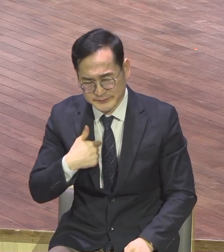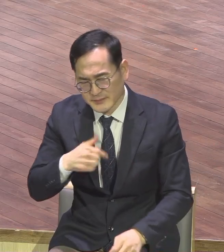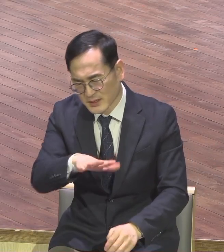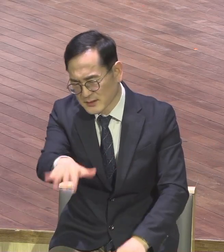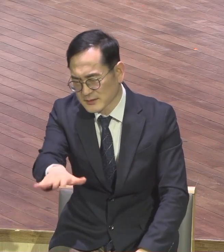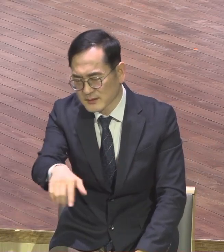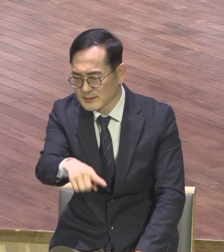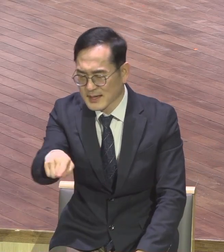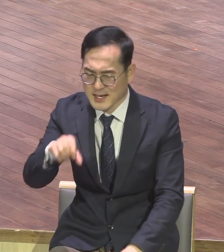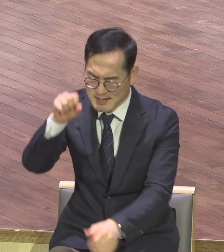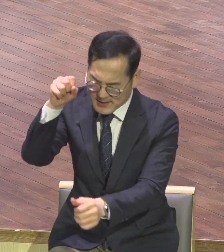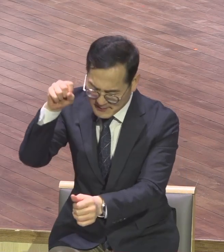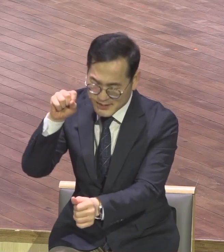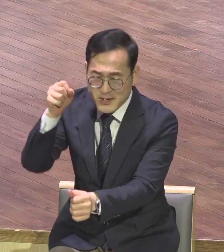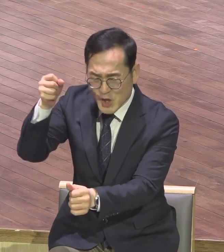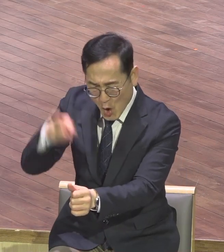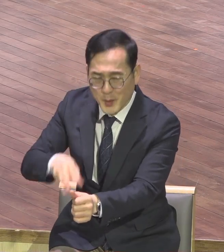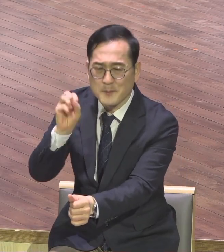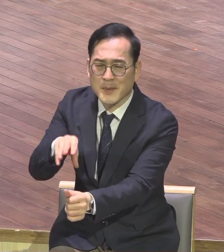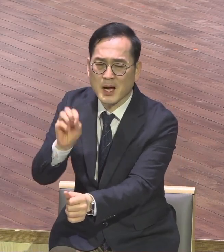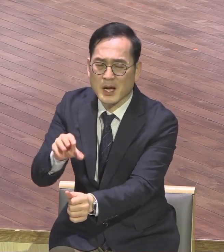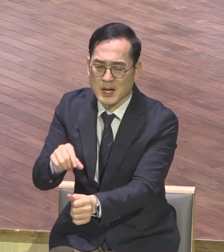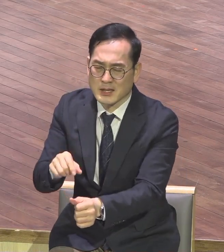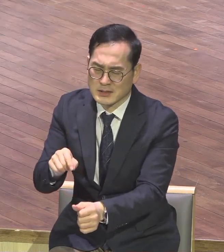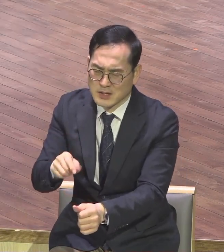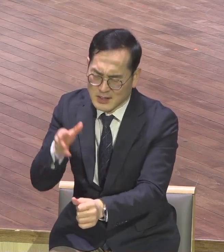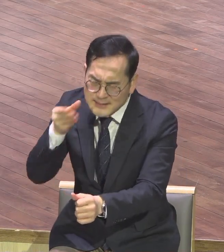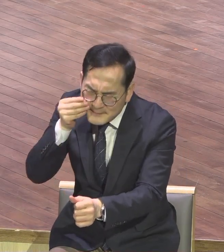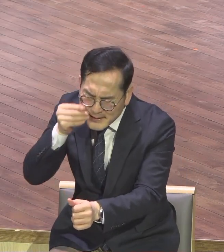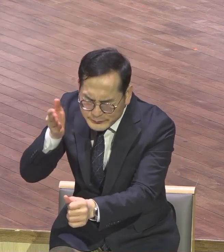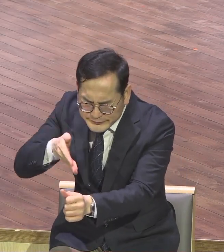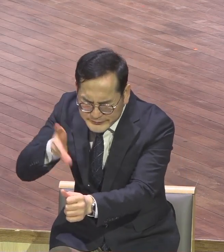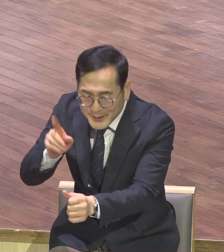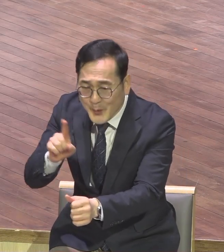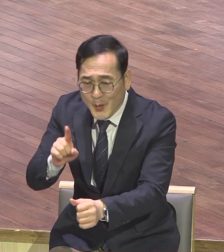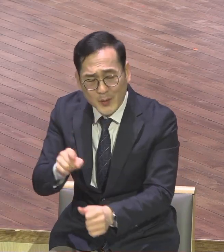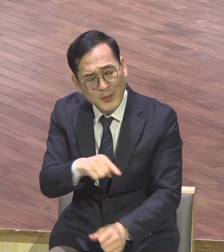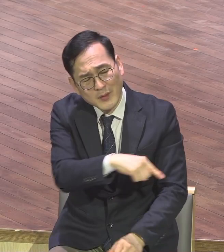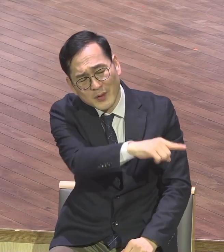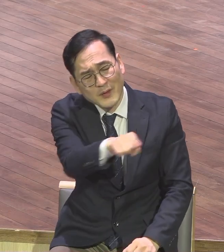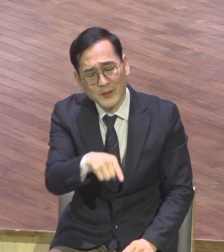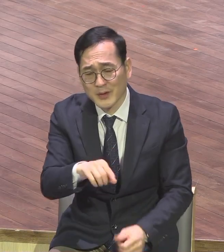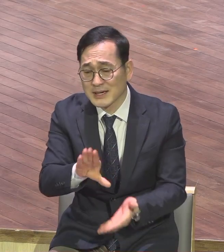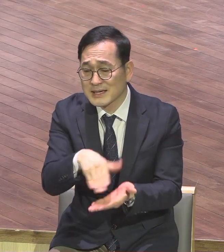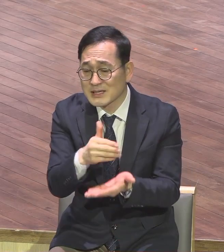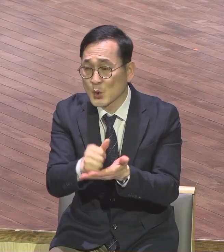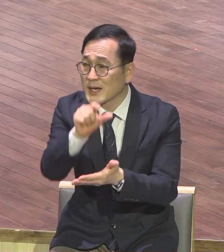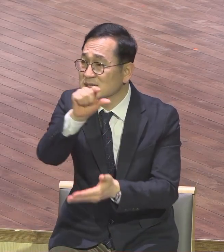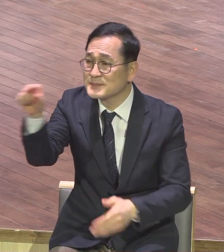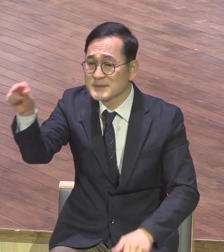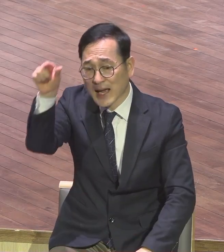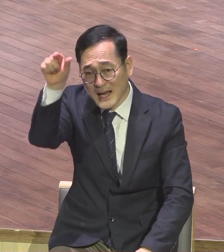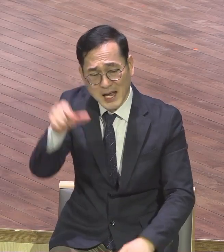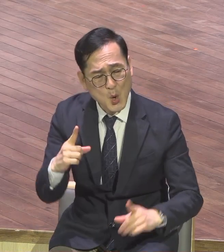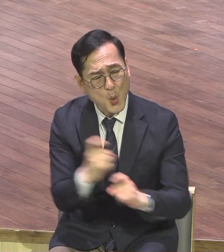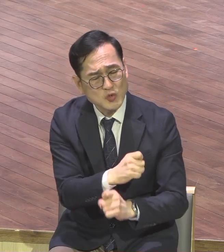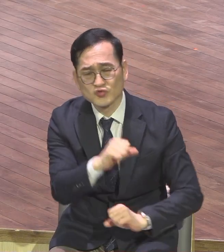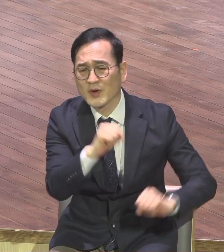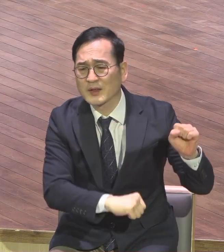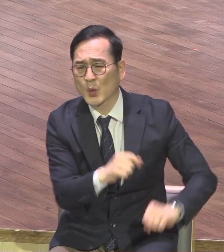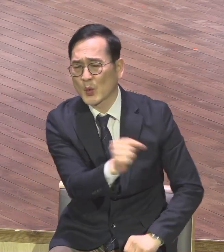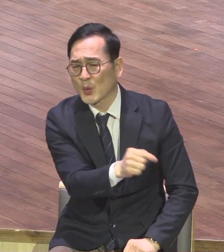거니와 이제도 눈물을 흘리며 말하노니 여러 사람들이 그리스도의 십자가의 원수로